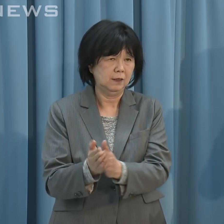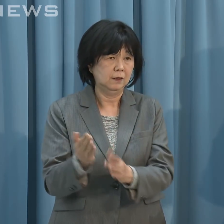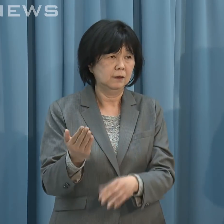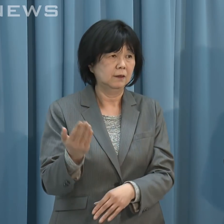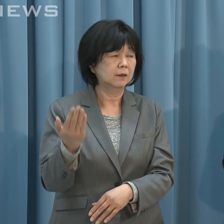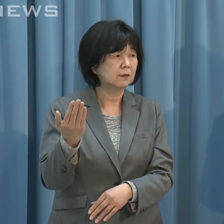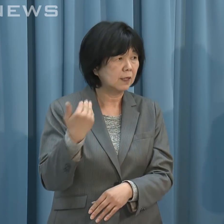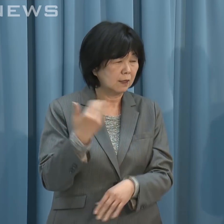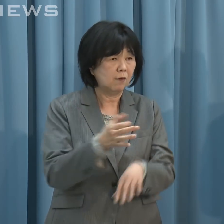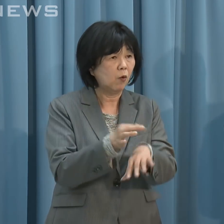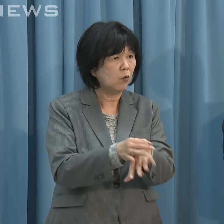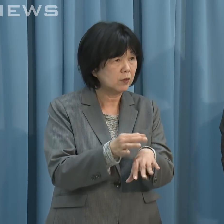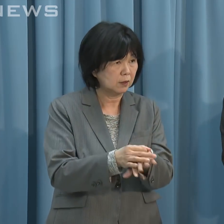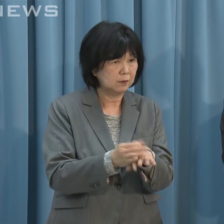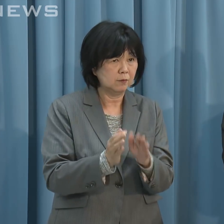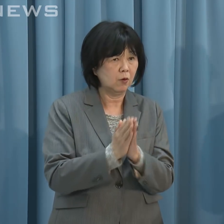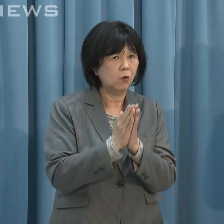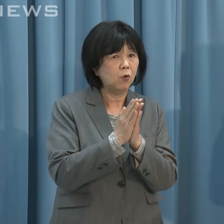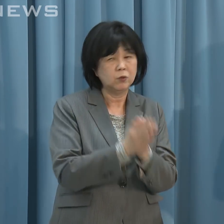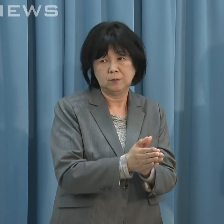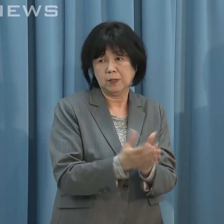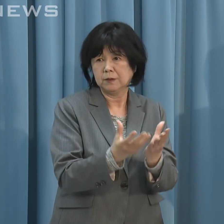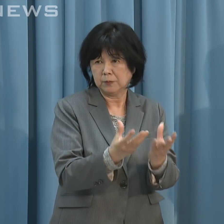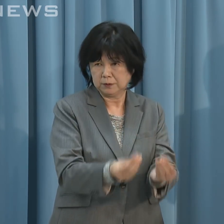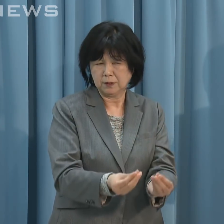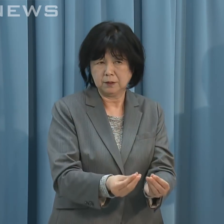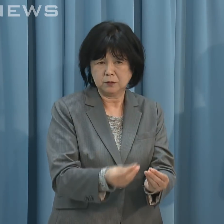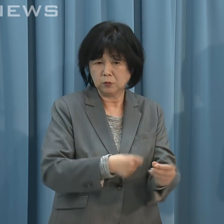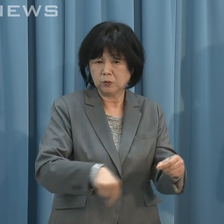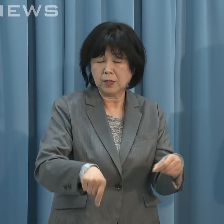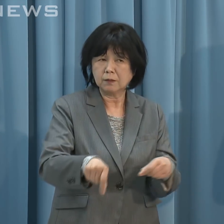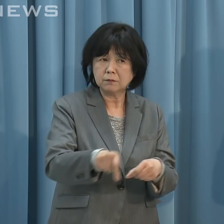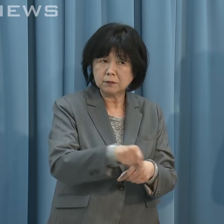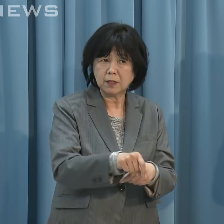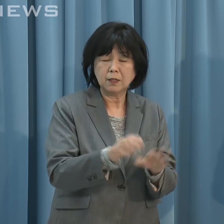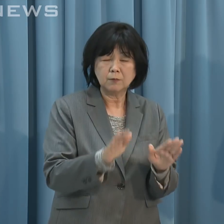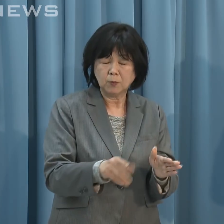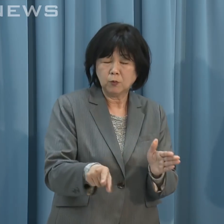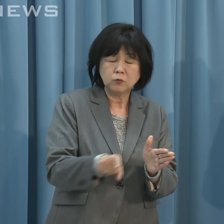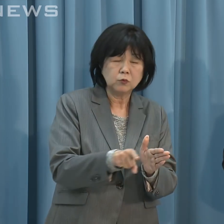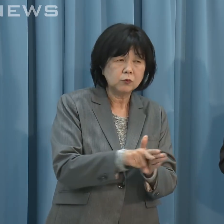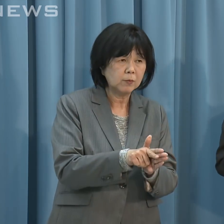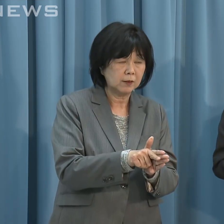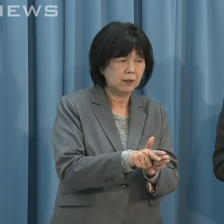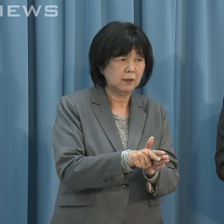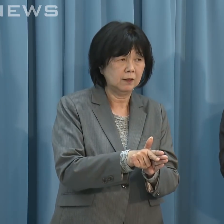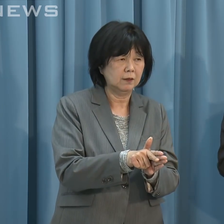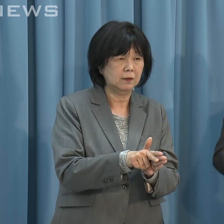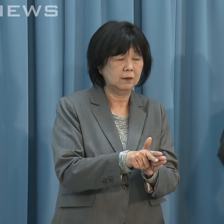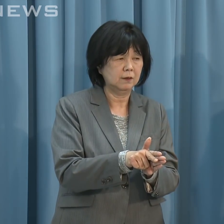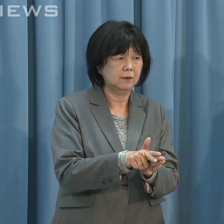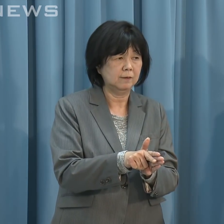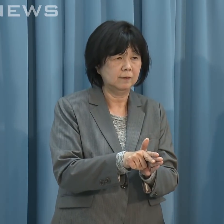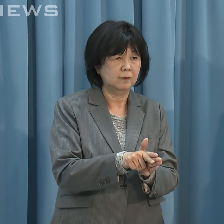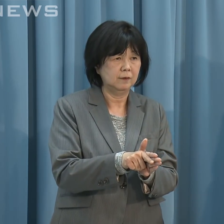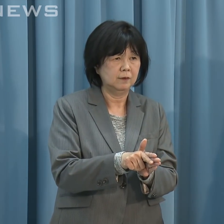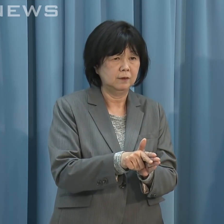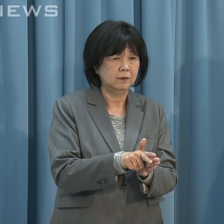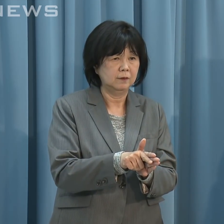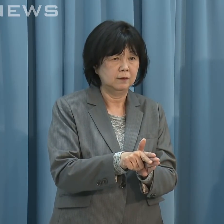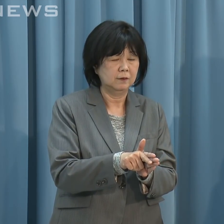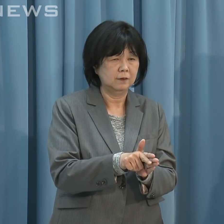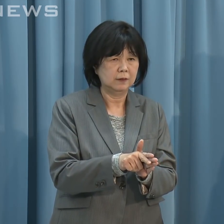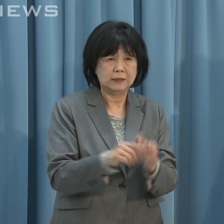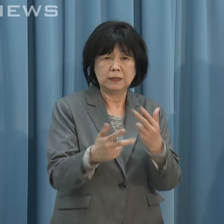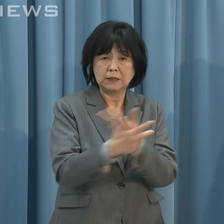我々が同じ以上やったんですけれども、それと逆ですが、それも含めていって、新古文寺のや